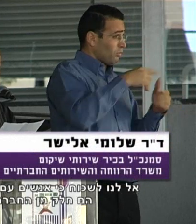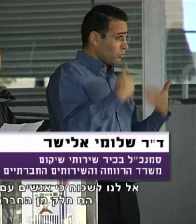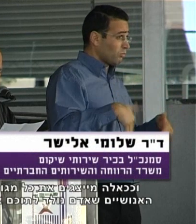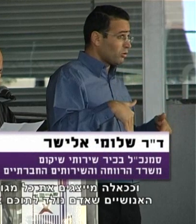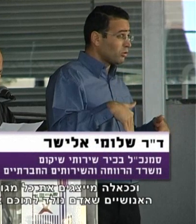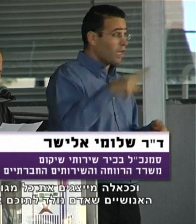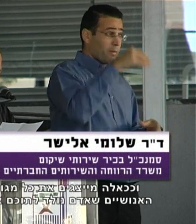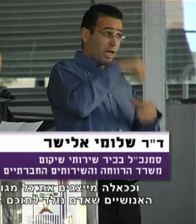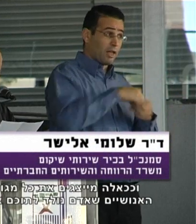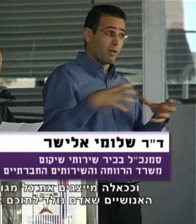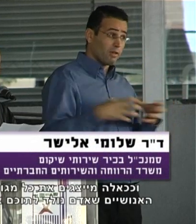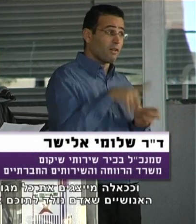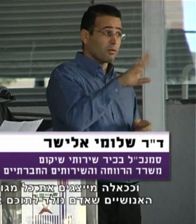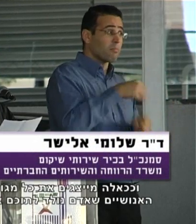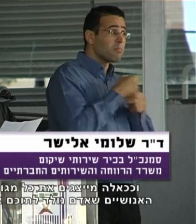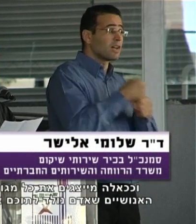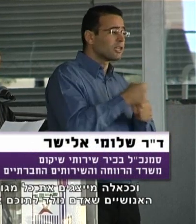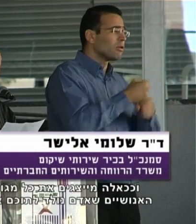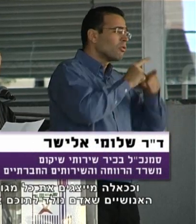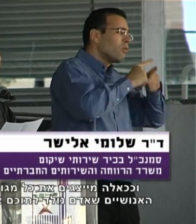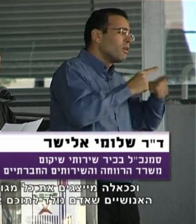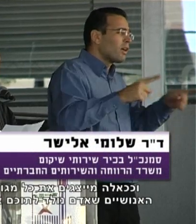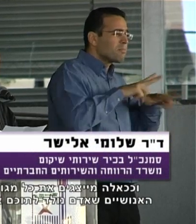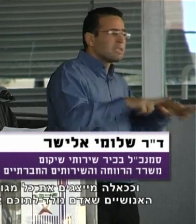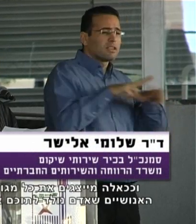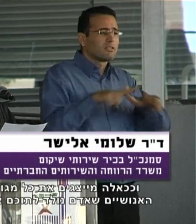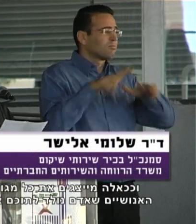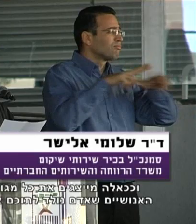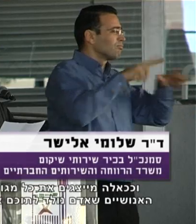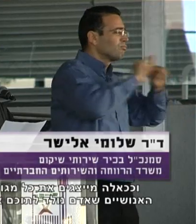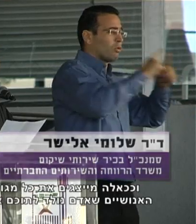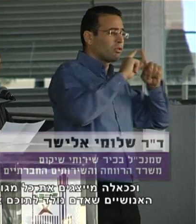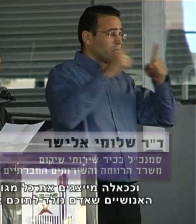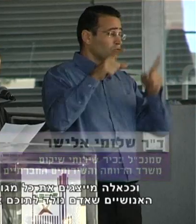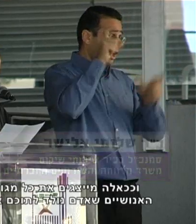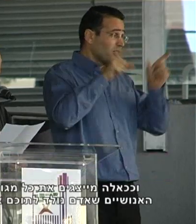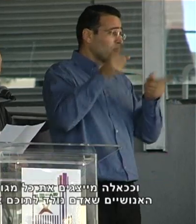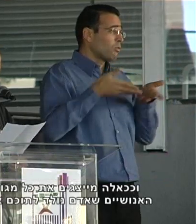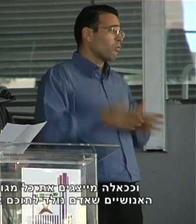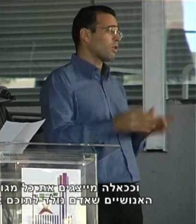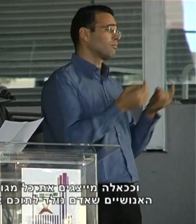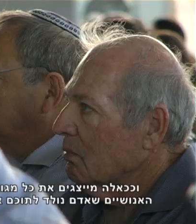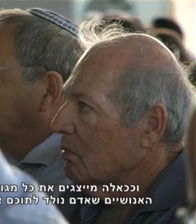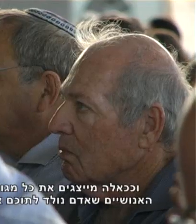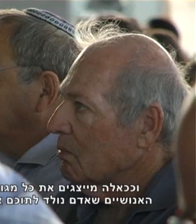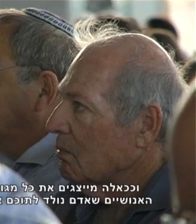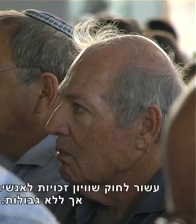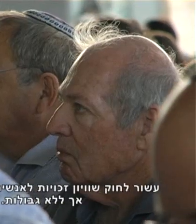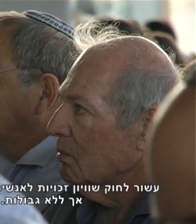החברה, וככאלה מייצגים את כל מגוון המצבים האנושיים שאדם נולד לתוכם או בוחר